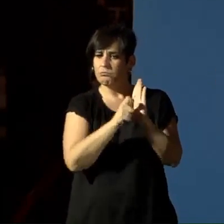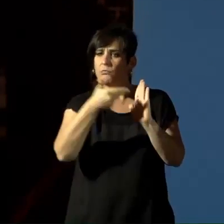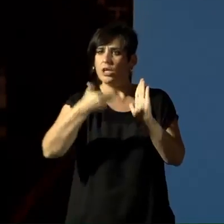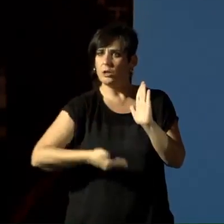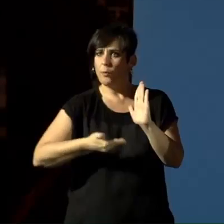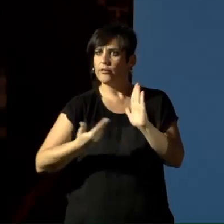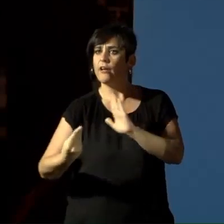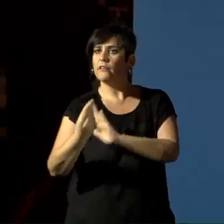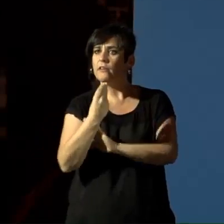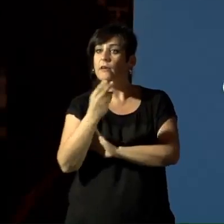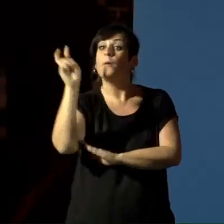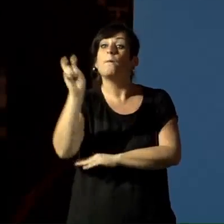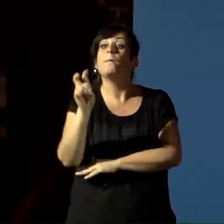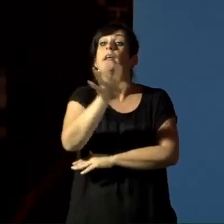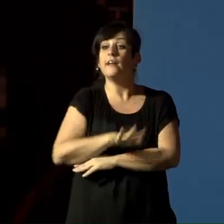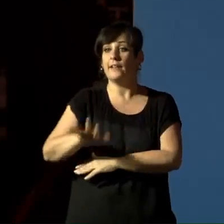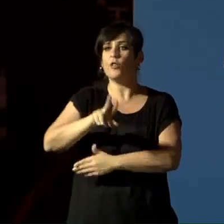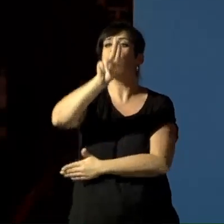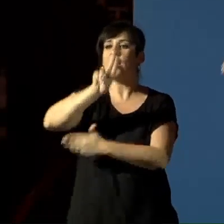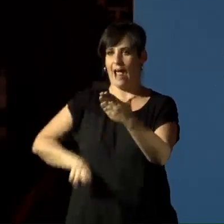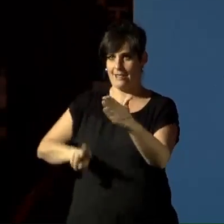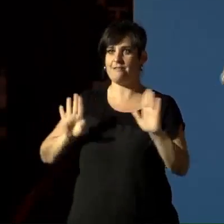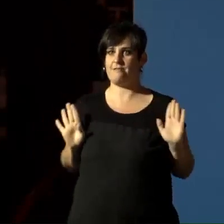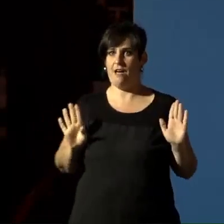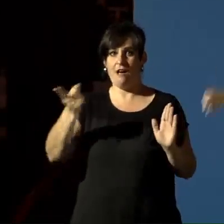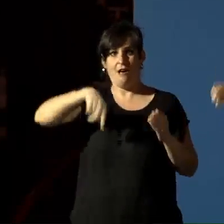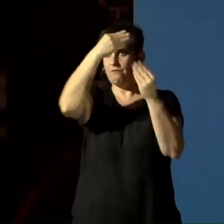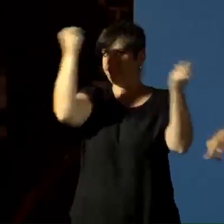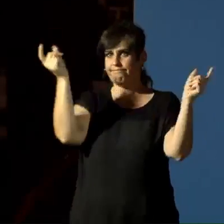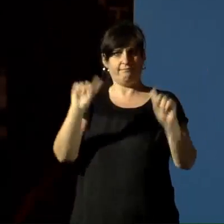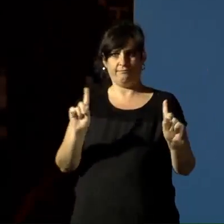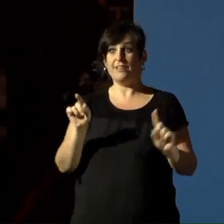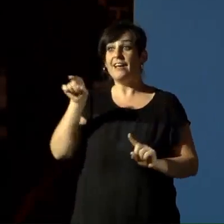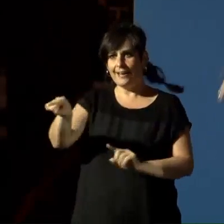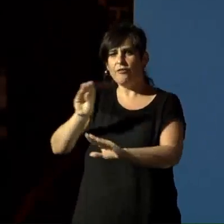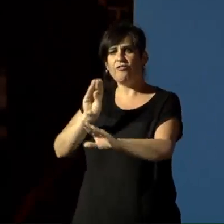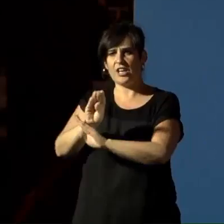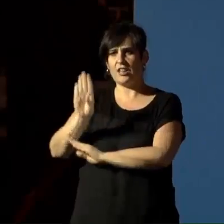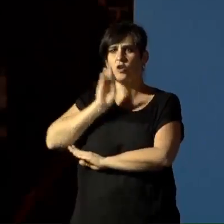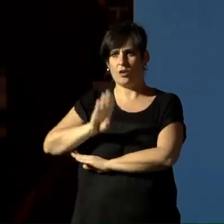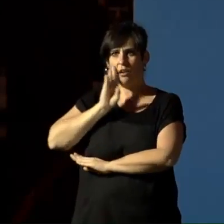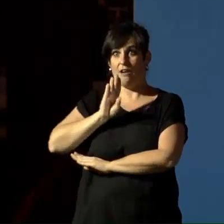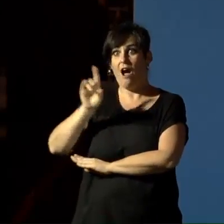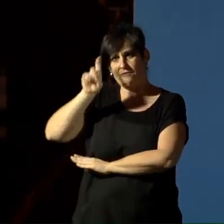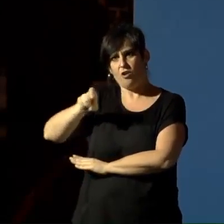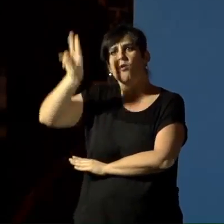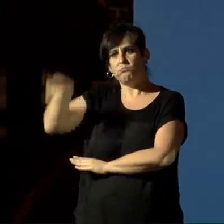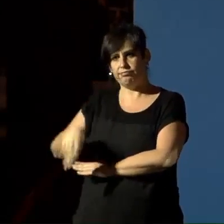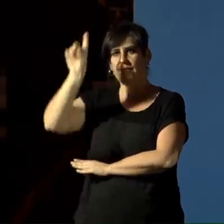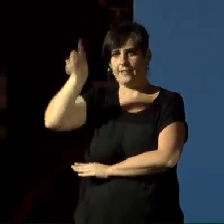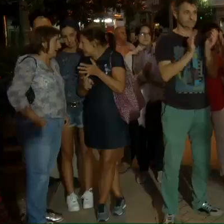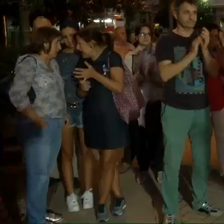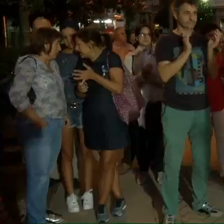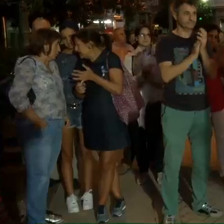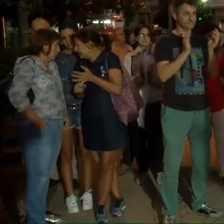financiación viña dun país que se chama Galicia. El tamén é financiación ilegal do Partido Popular, claro que sí.